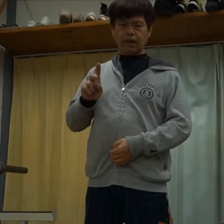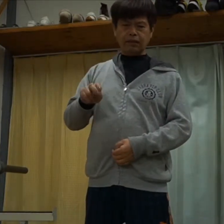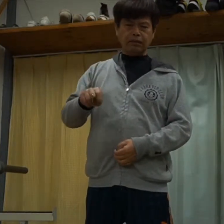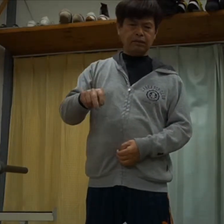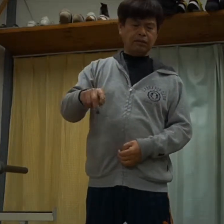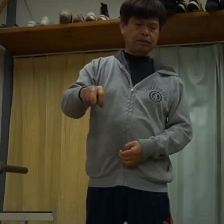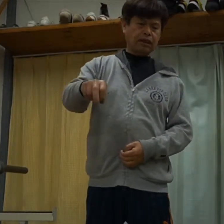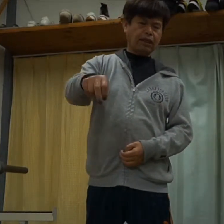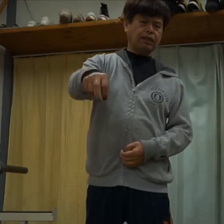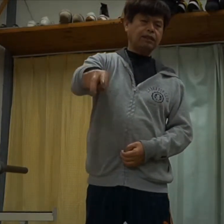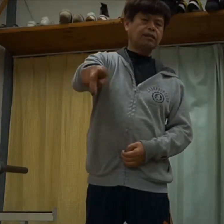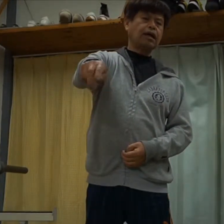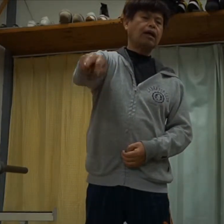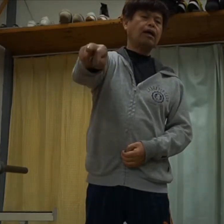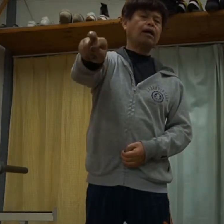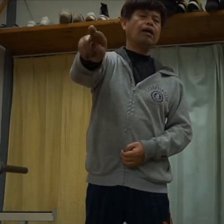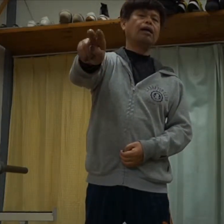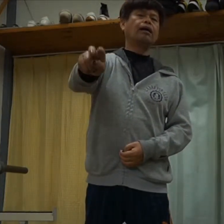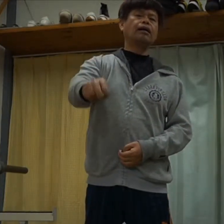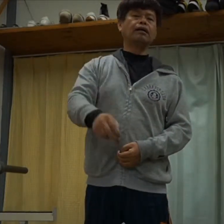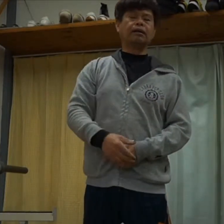歩んで聞いた